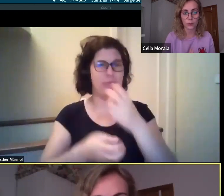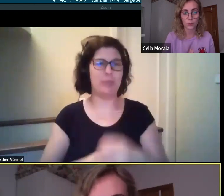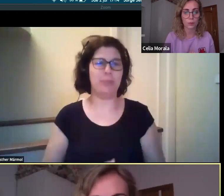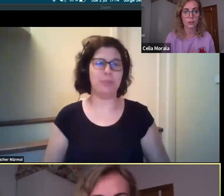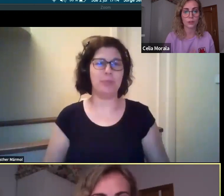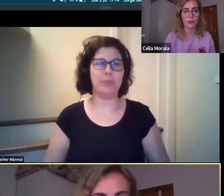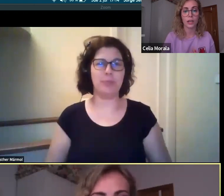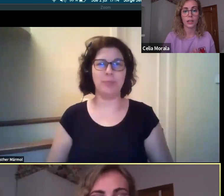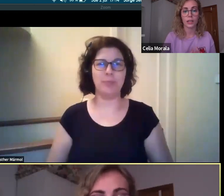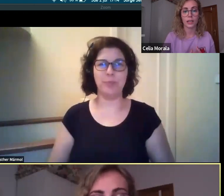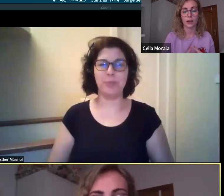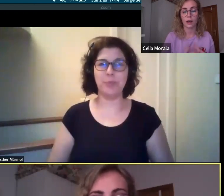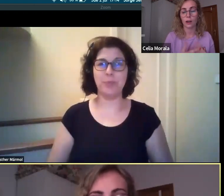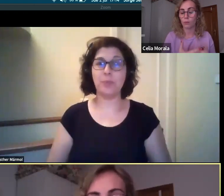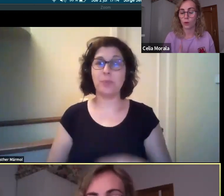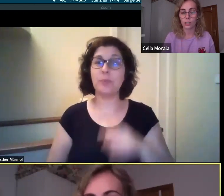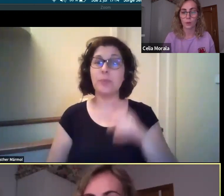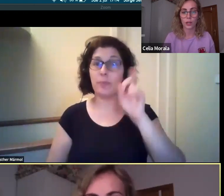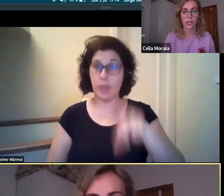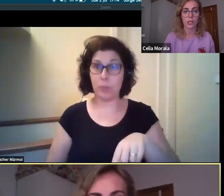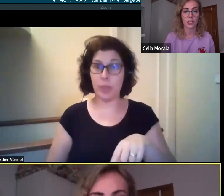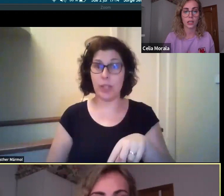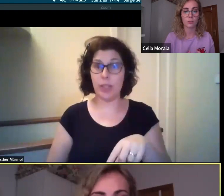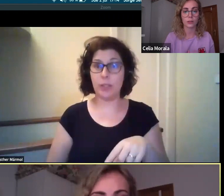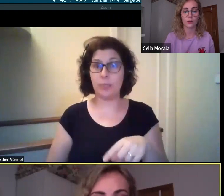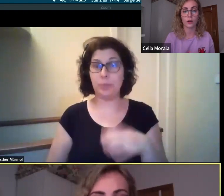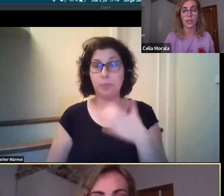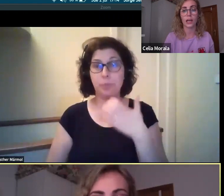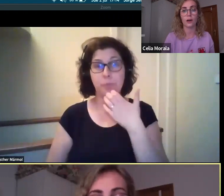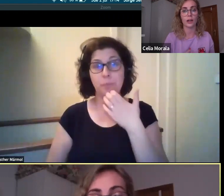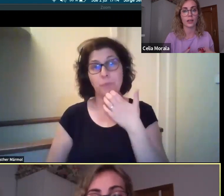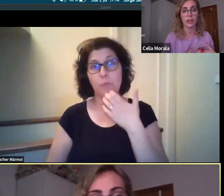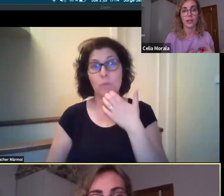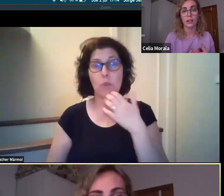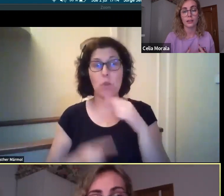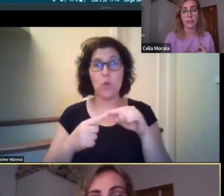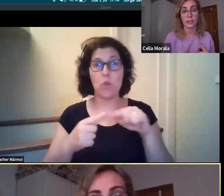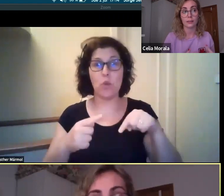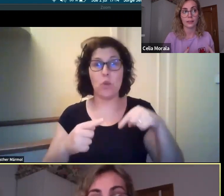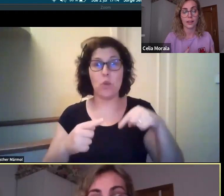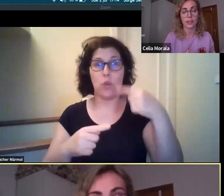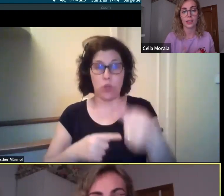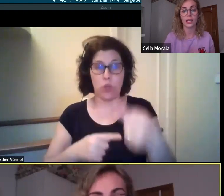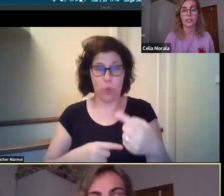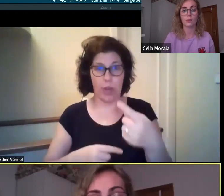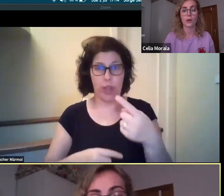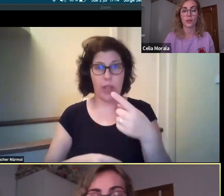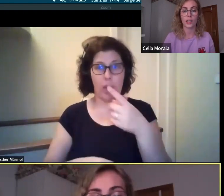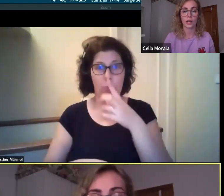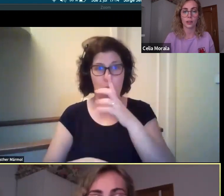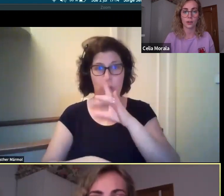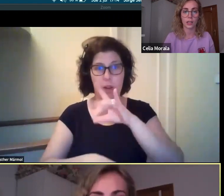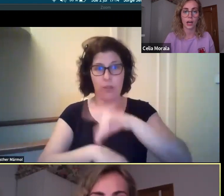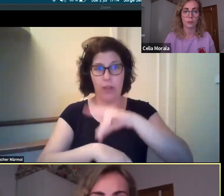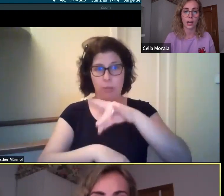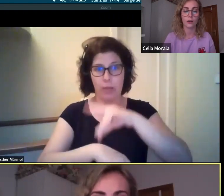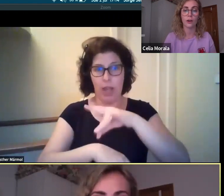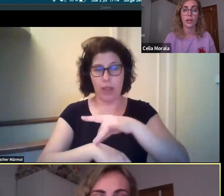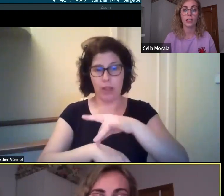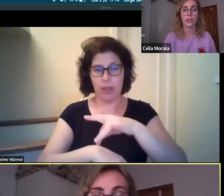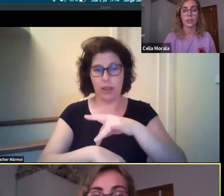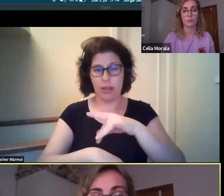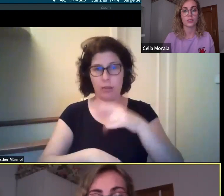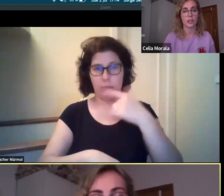También, por supuesto, como consecuencia de su patología, a la hora de decidir el tipo de escolarización del